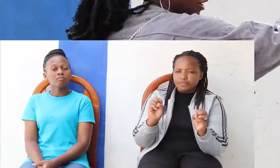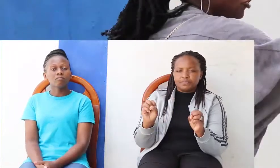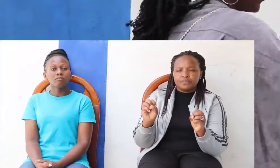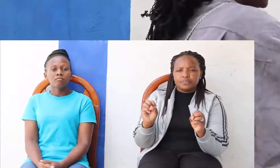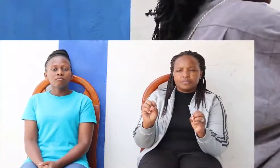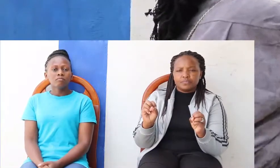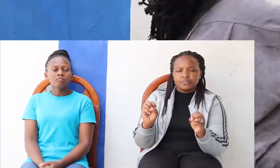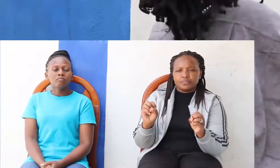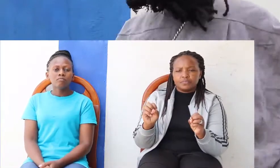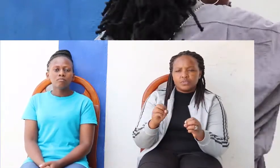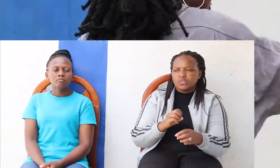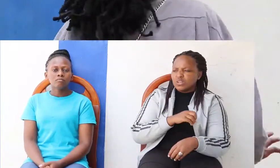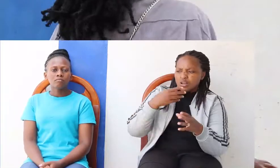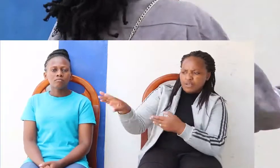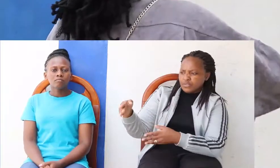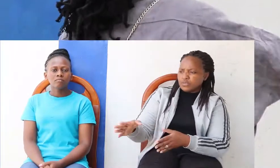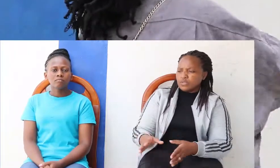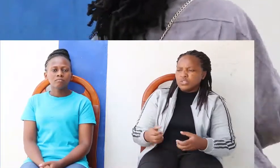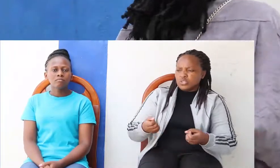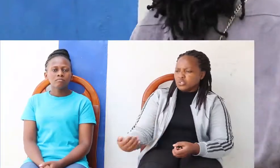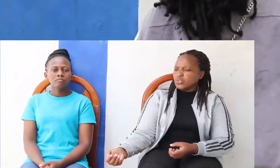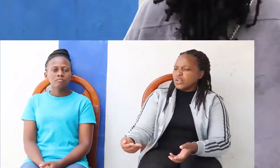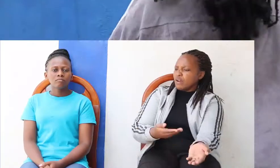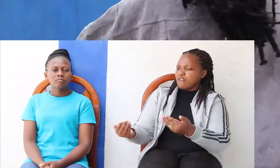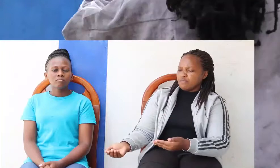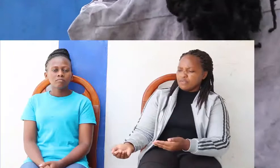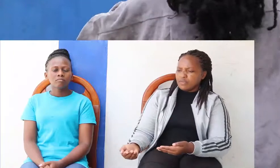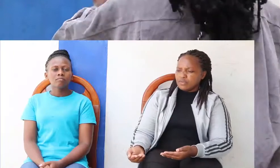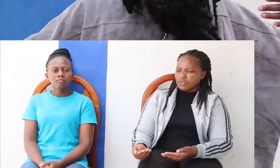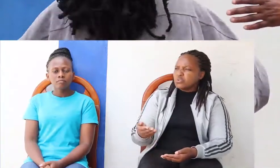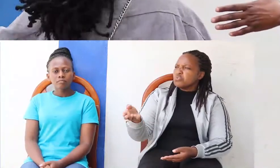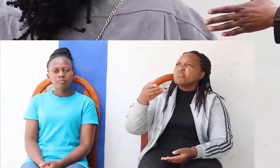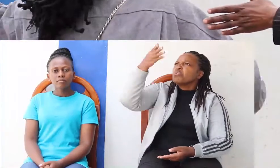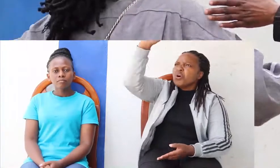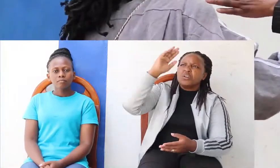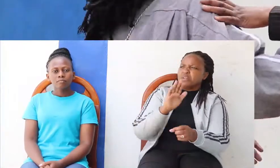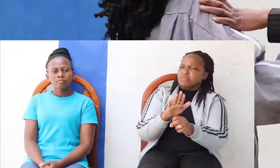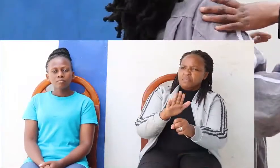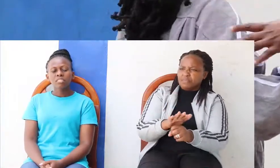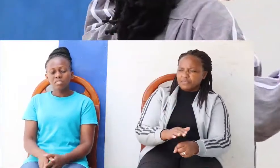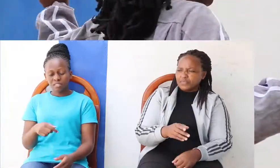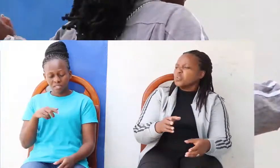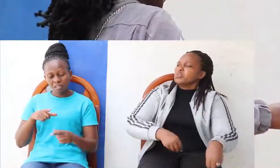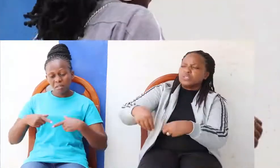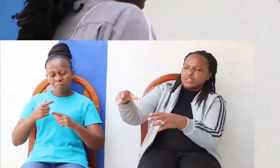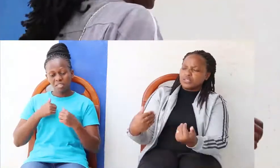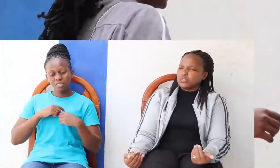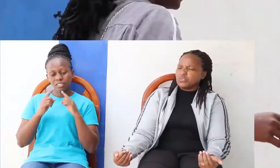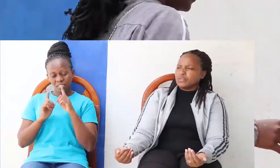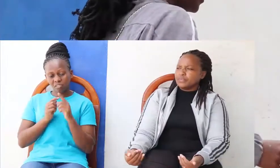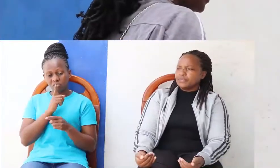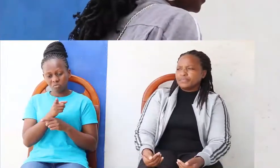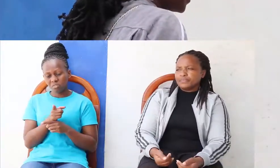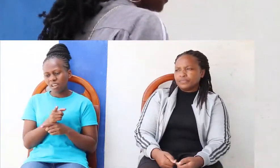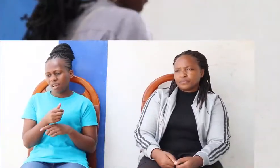Wachana na huyo anajifanya wa Mungu. Si uchukue basi watoto wake ukae nao. Unajifanya wa Mungu, mchukue basi. Mchukue. Si hao watoto